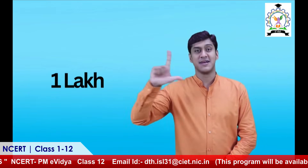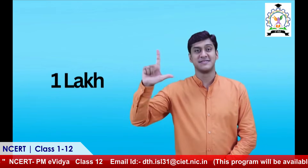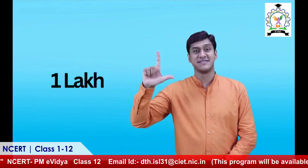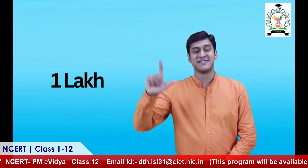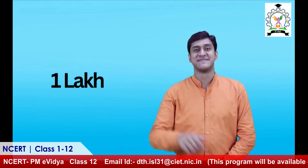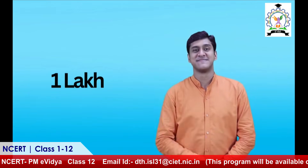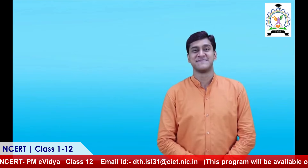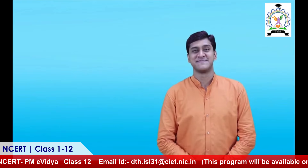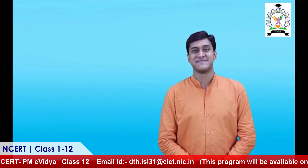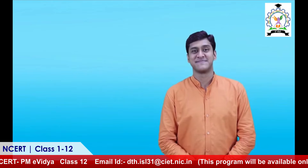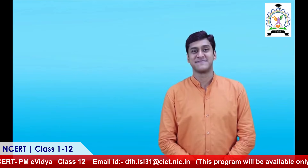1,00,000